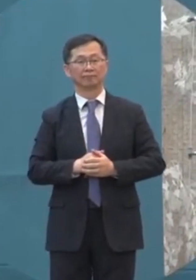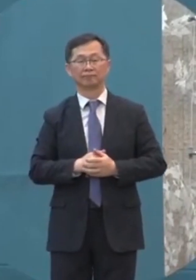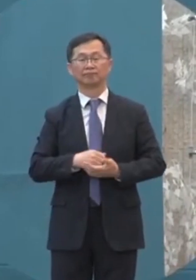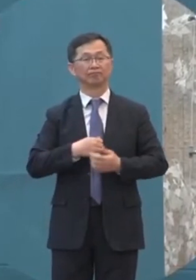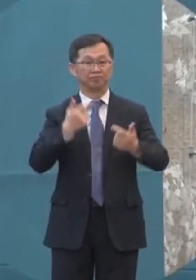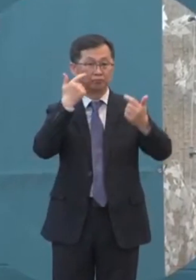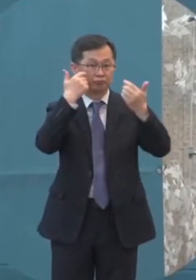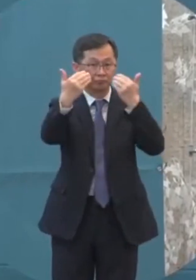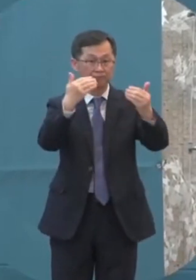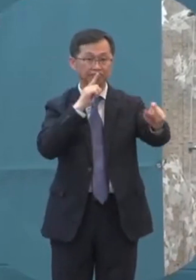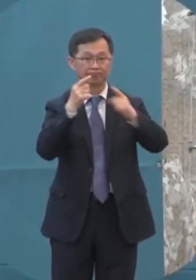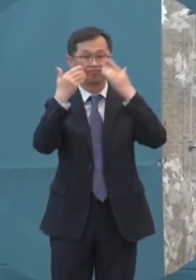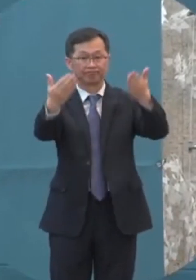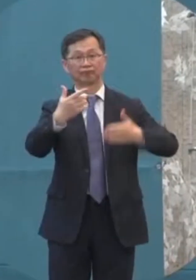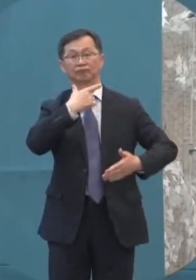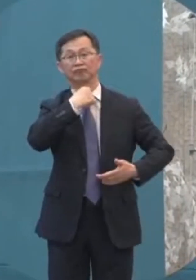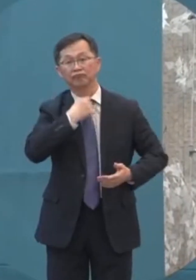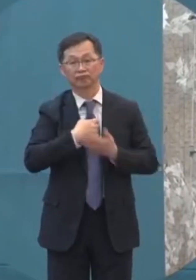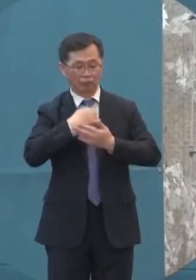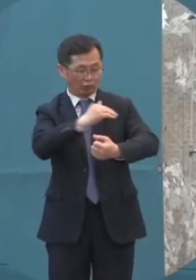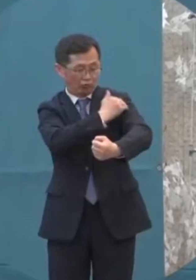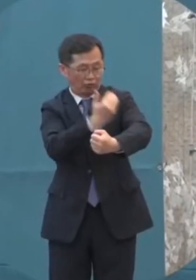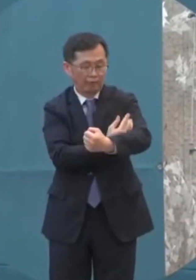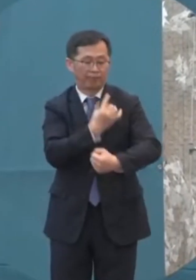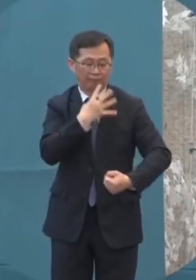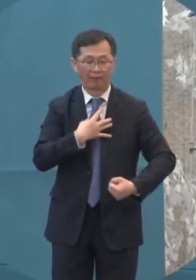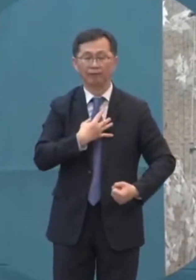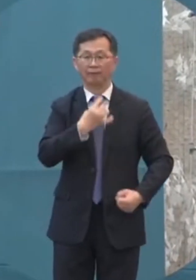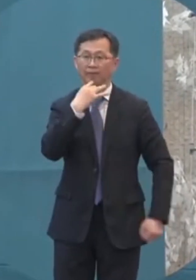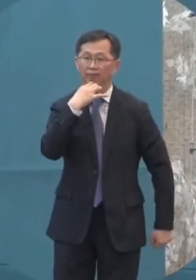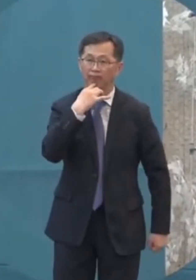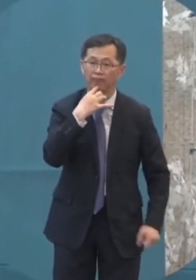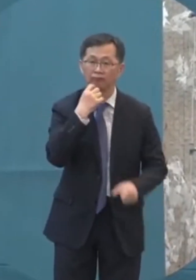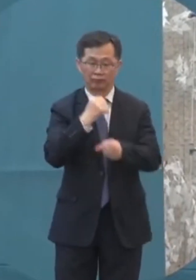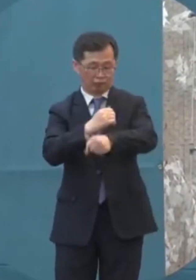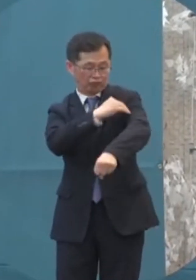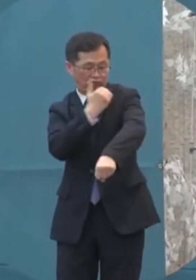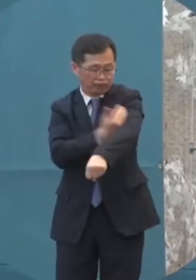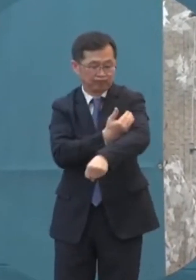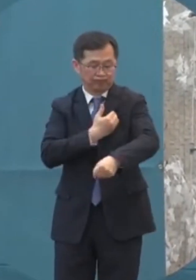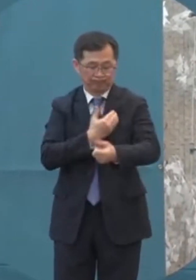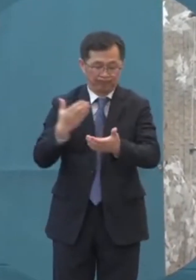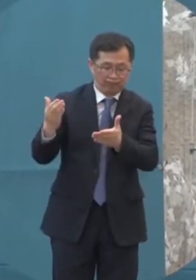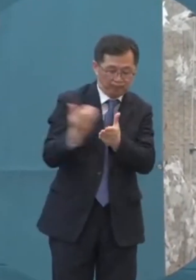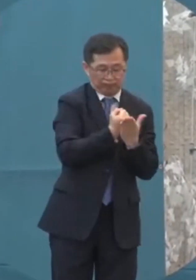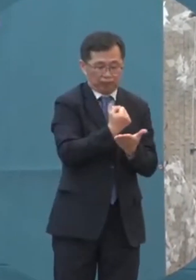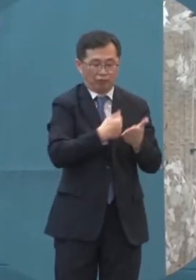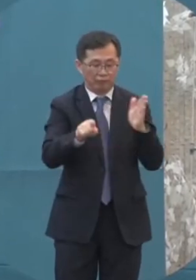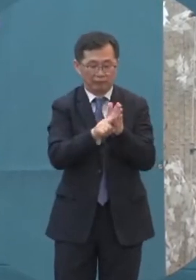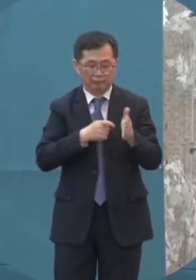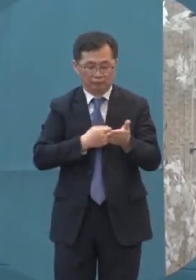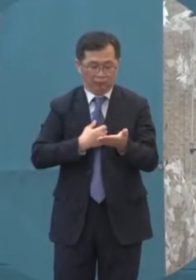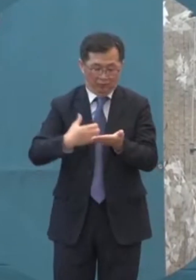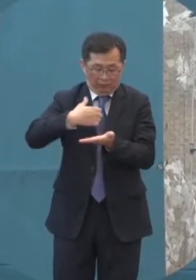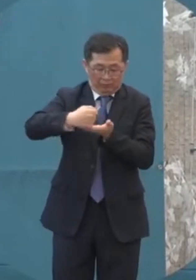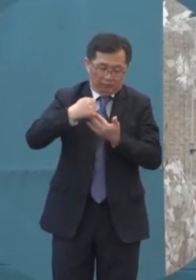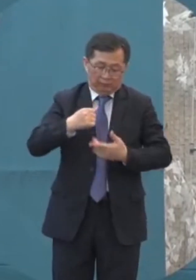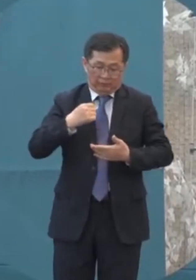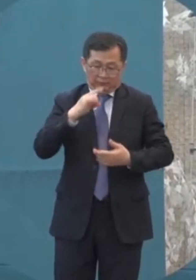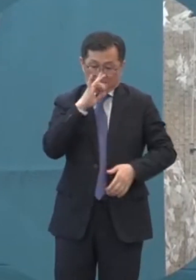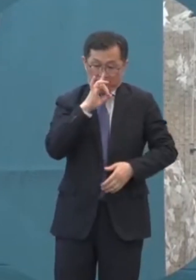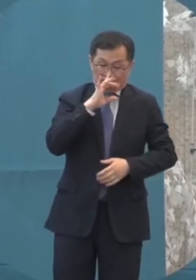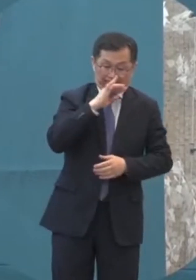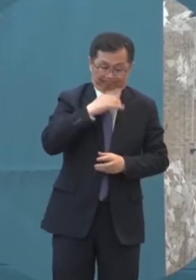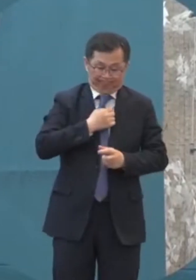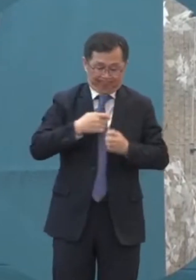분명히 말씀드리는 것은 권력만을 위한, 권력을 잡기 위한 또는 뺏기지 않기 위한